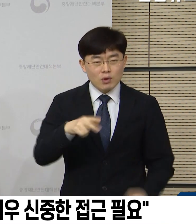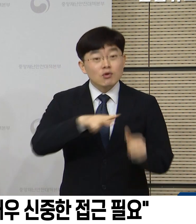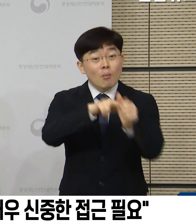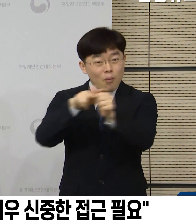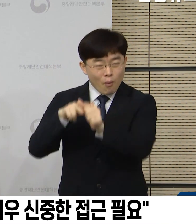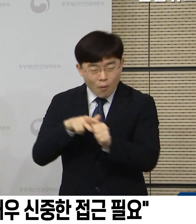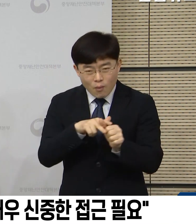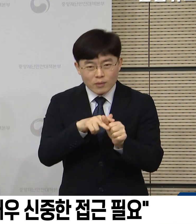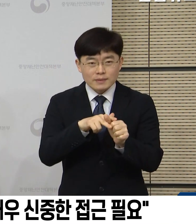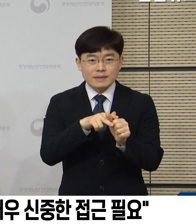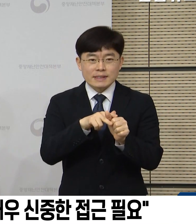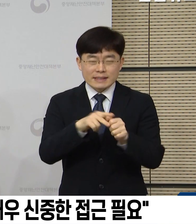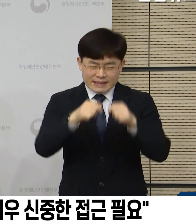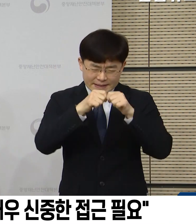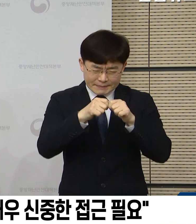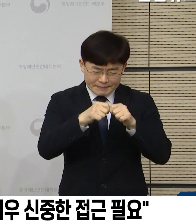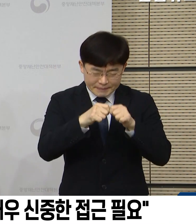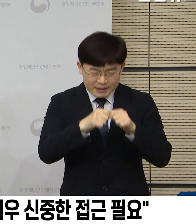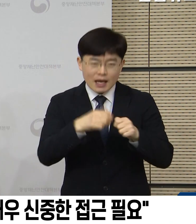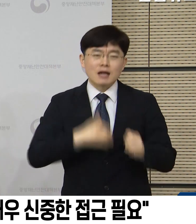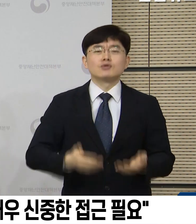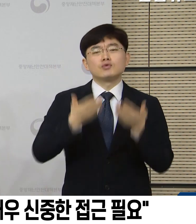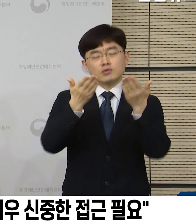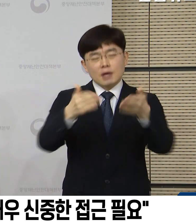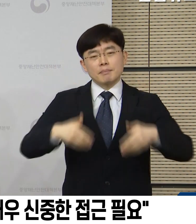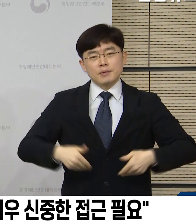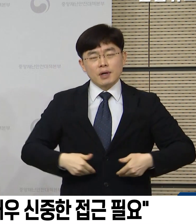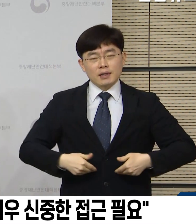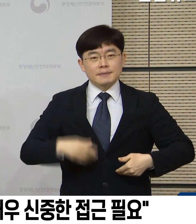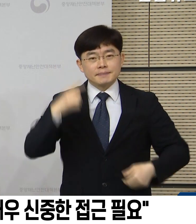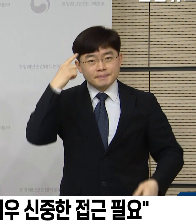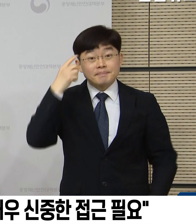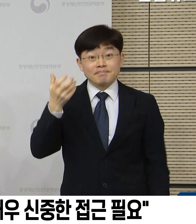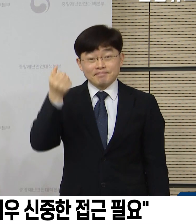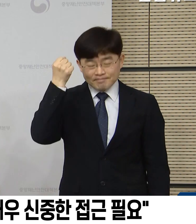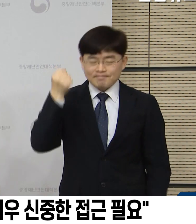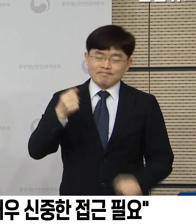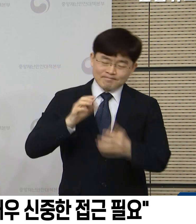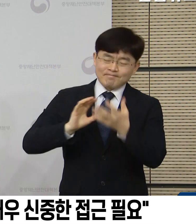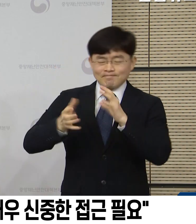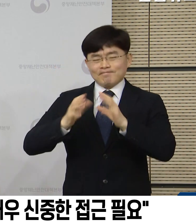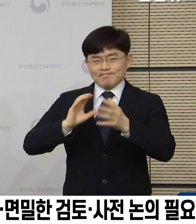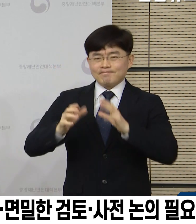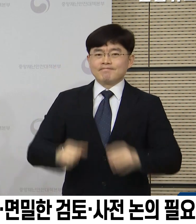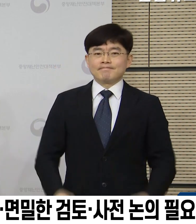제공하는 조치가 선행되는 것이 바람직하다라는 그런 논의가 있었습니다.